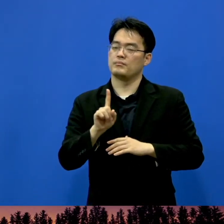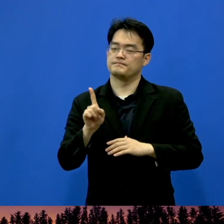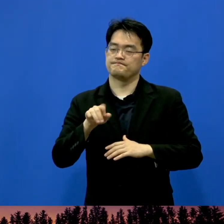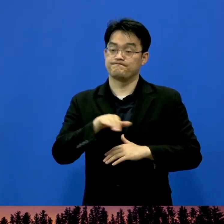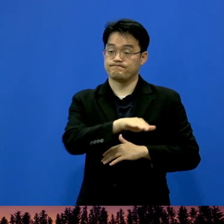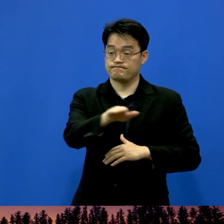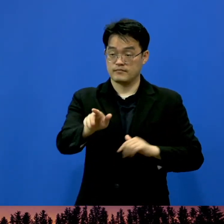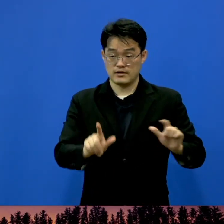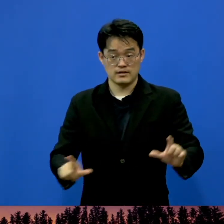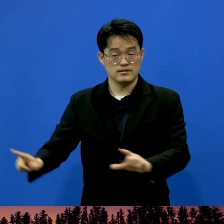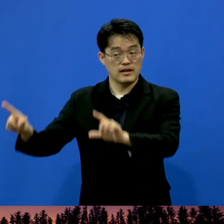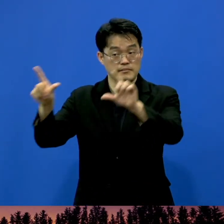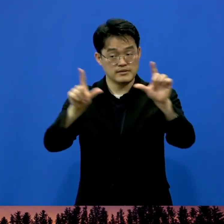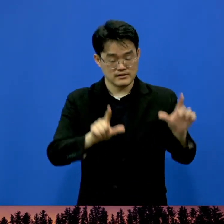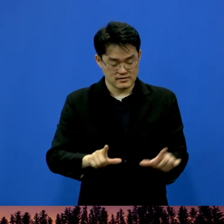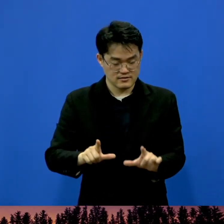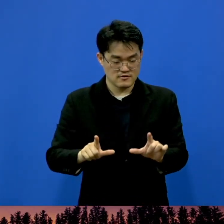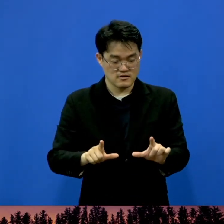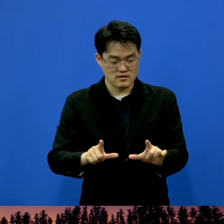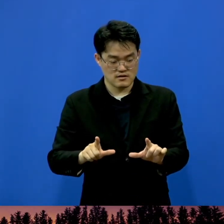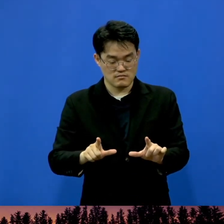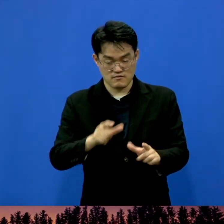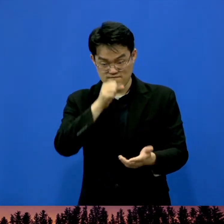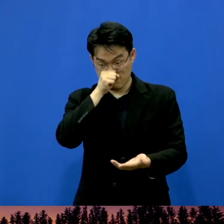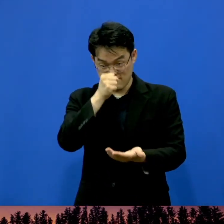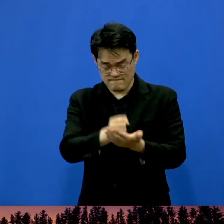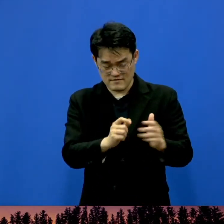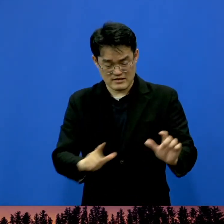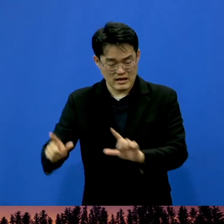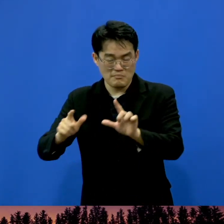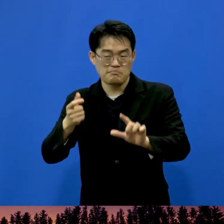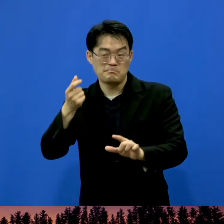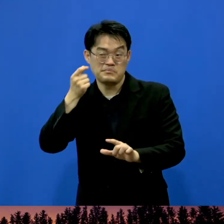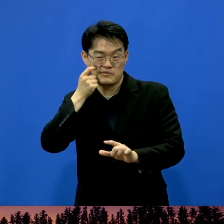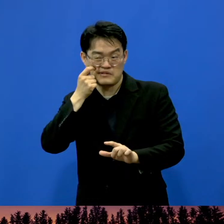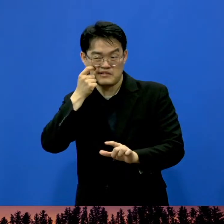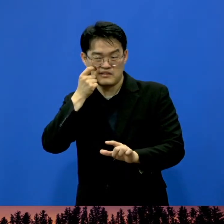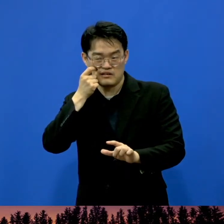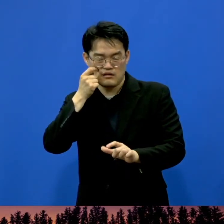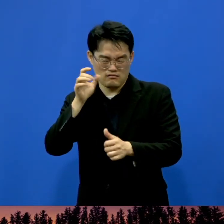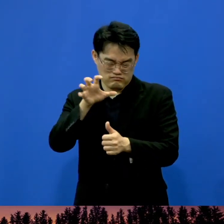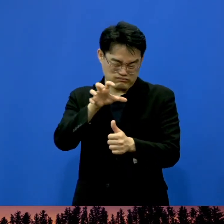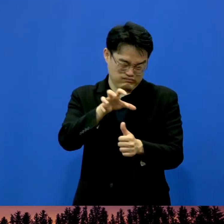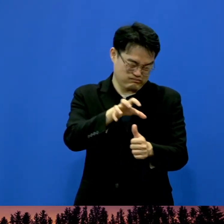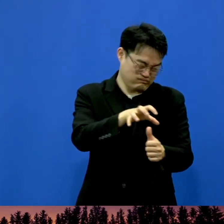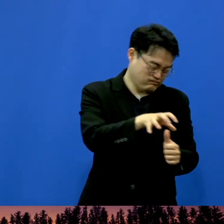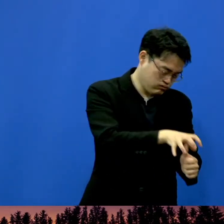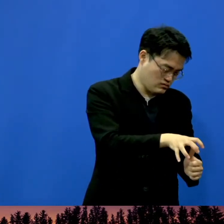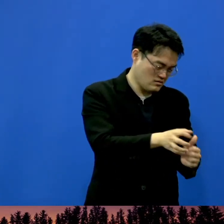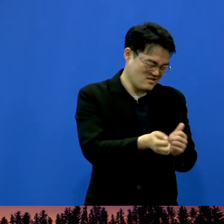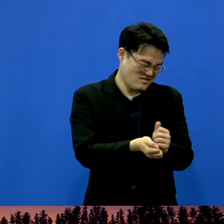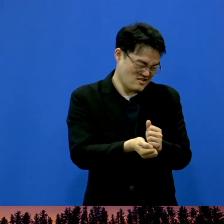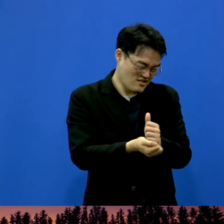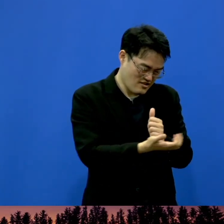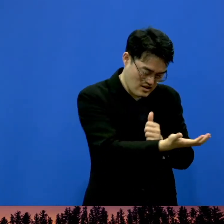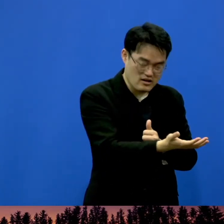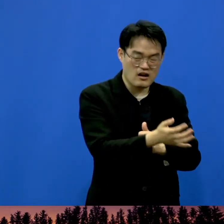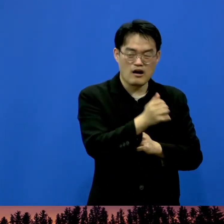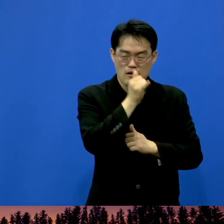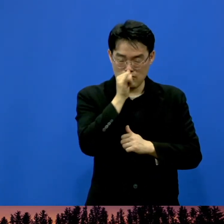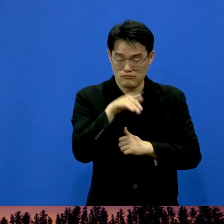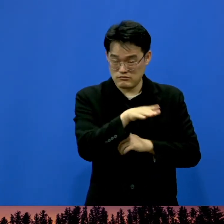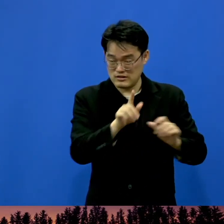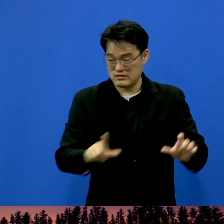우리의 삶을 정상적으로 살지 못하게 하는 굉장히 핵심적인 요인입니다. 우리의 삶에 계속 영향을 끼치고 우리의